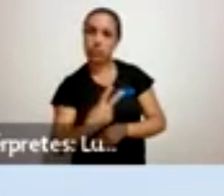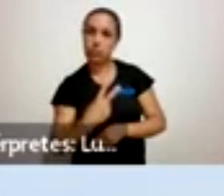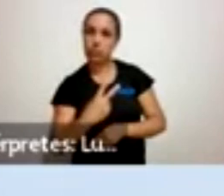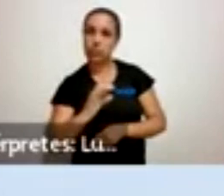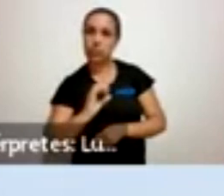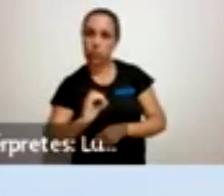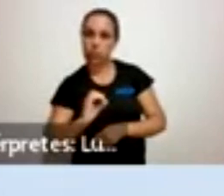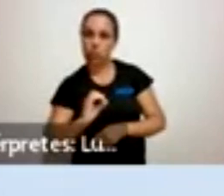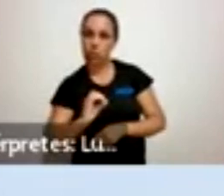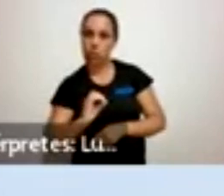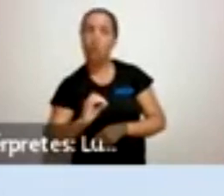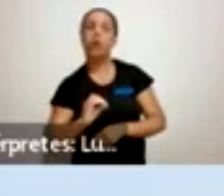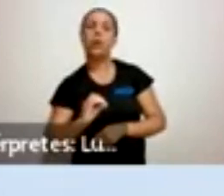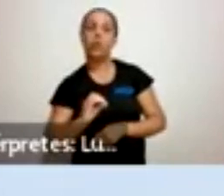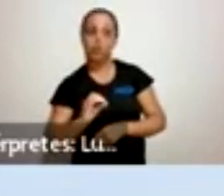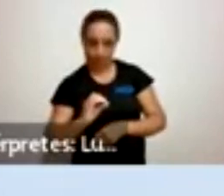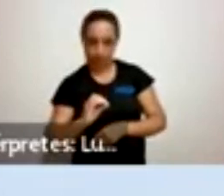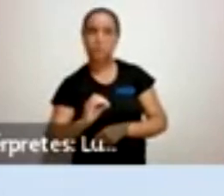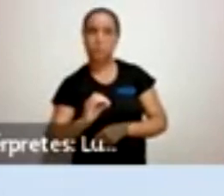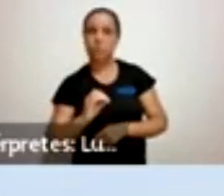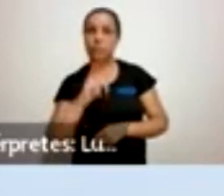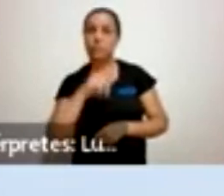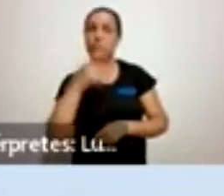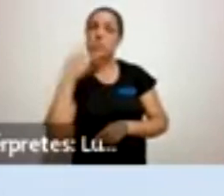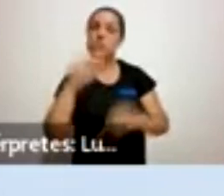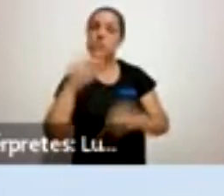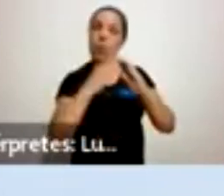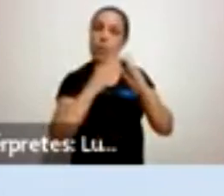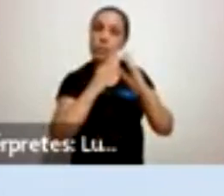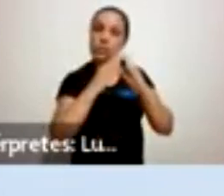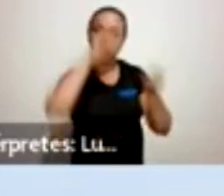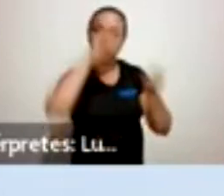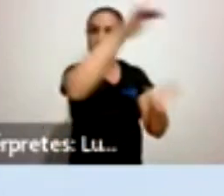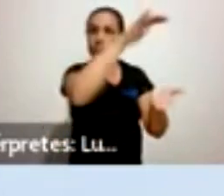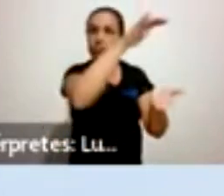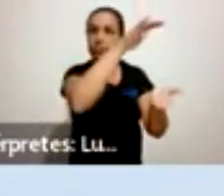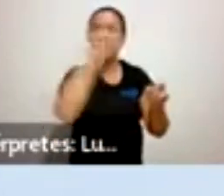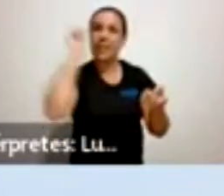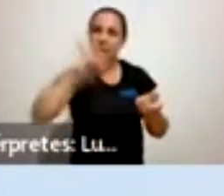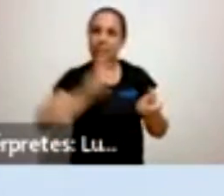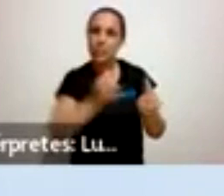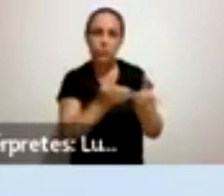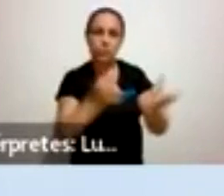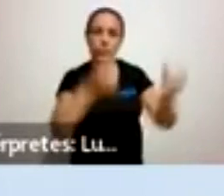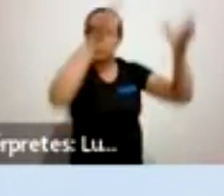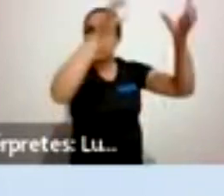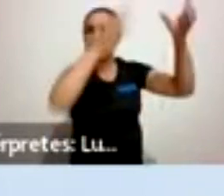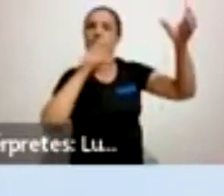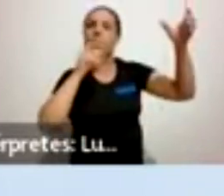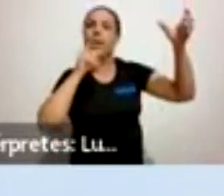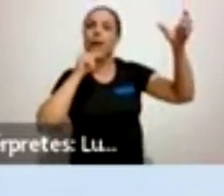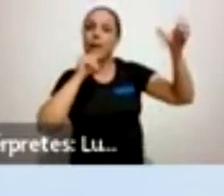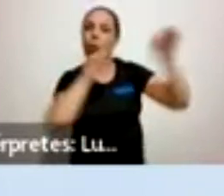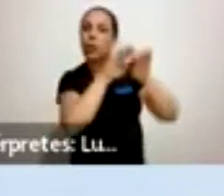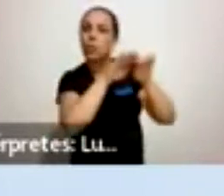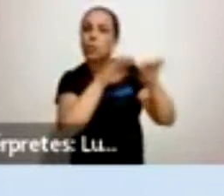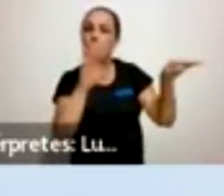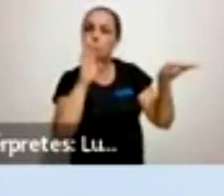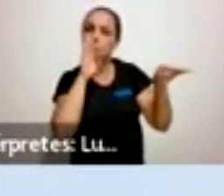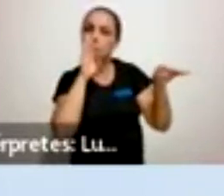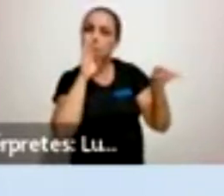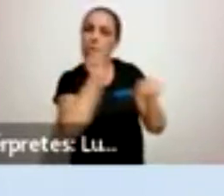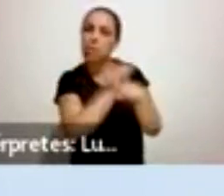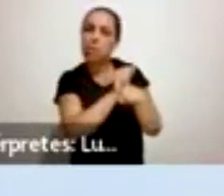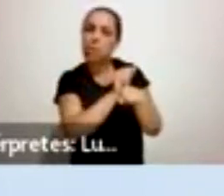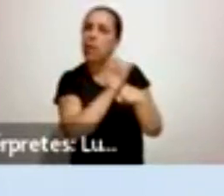que está no seu filtro, é a que está no seu garrafão de água mineral, ou então na sua squeeze. A água no formato de H2O,